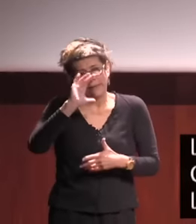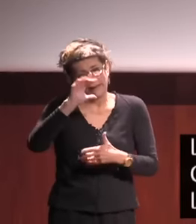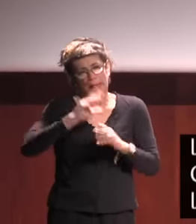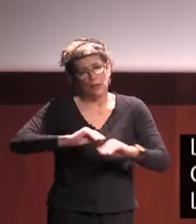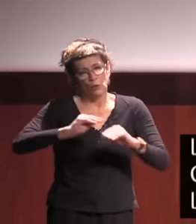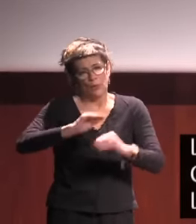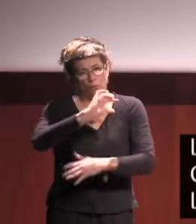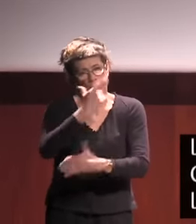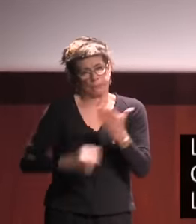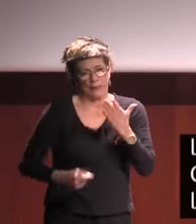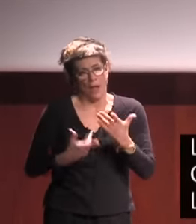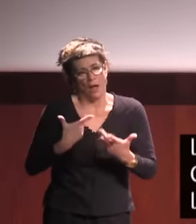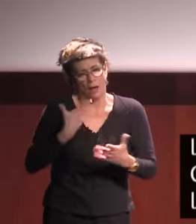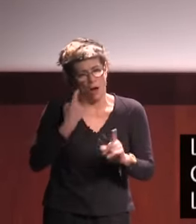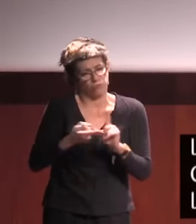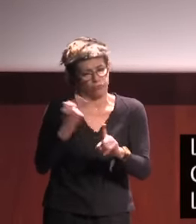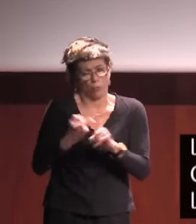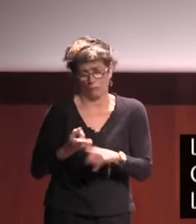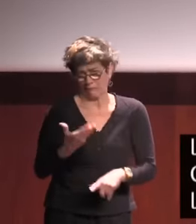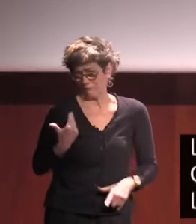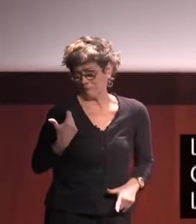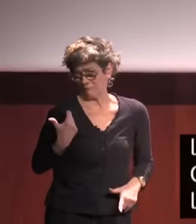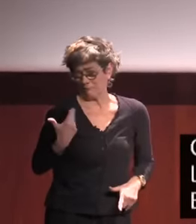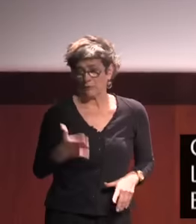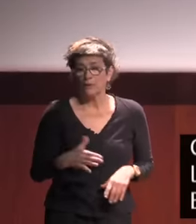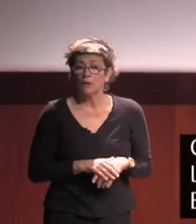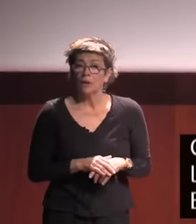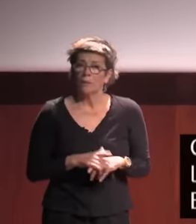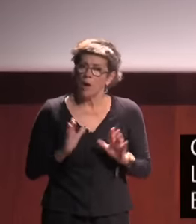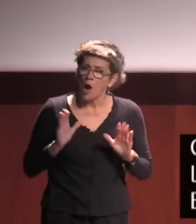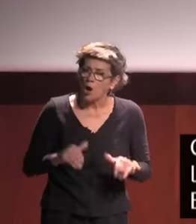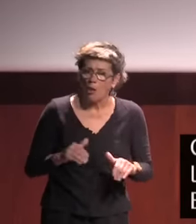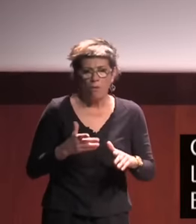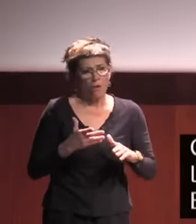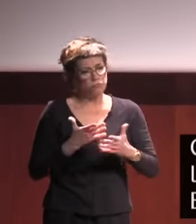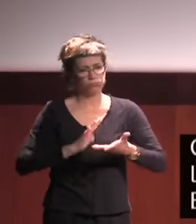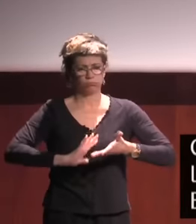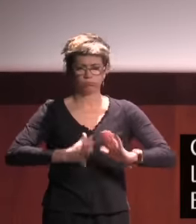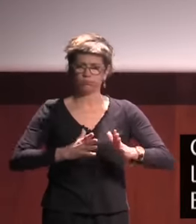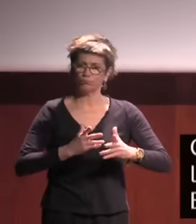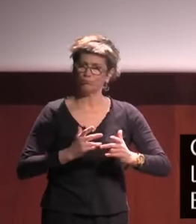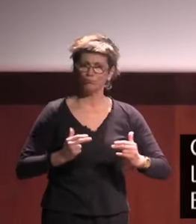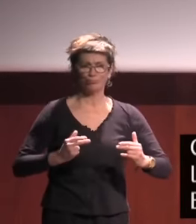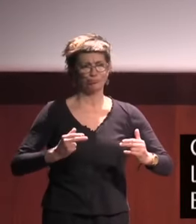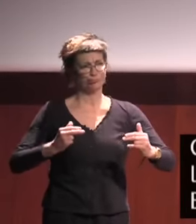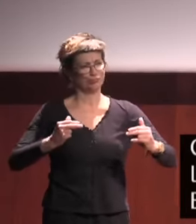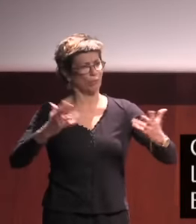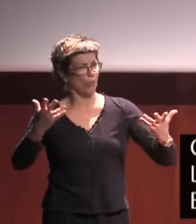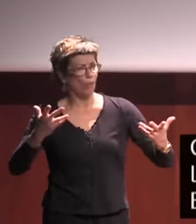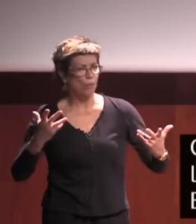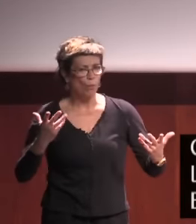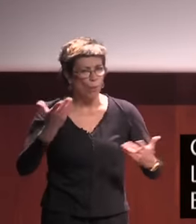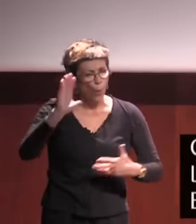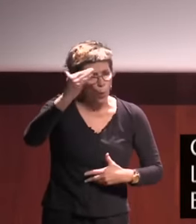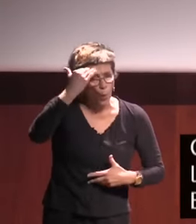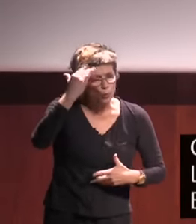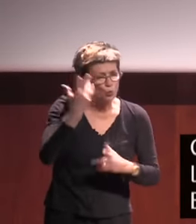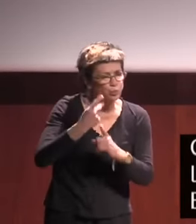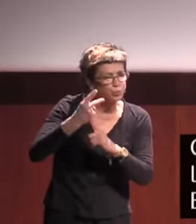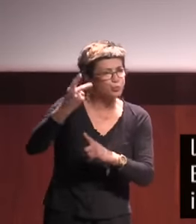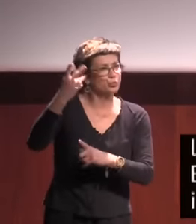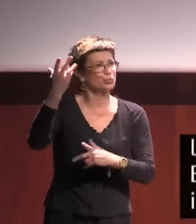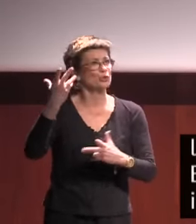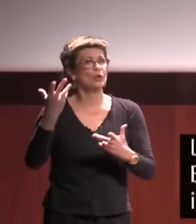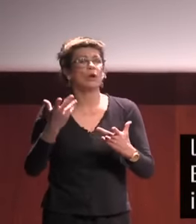une nécessité. Elle a pourtant gagné en notoriété grâce à différentes institutions, et